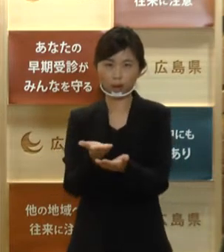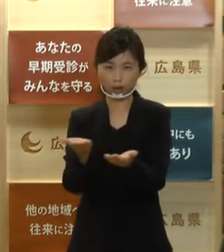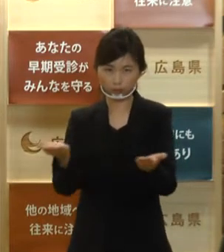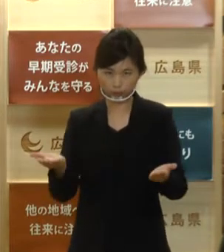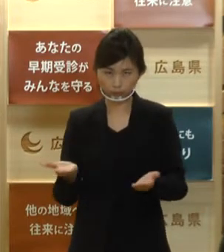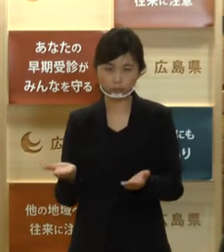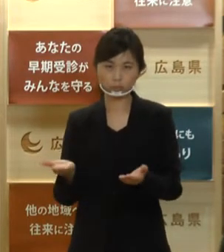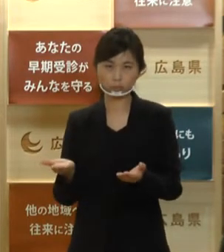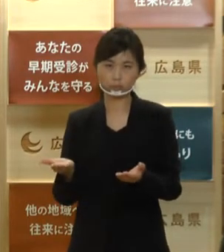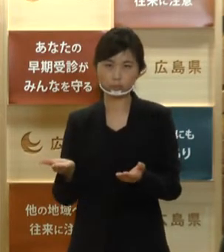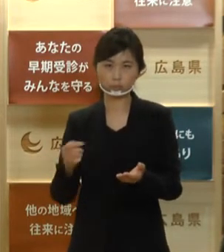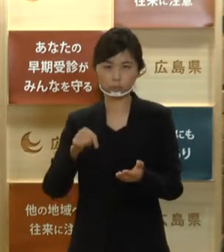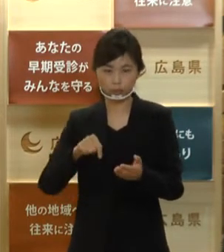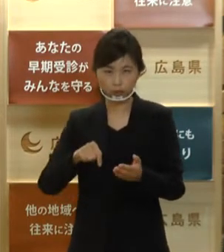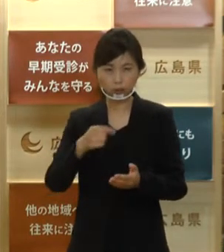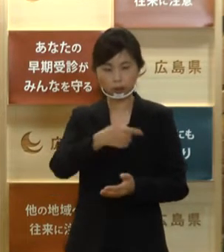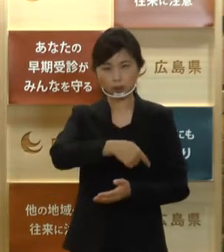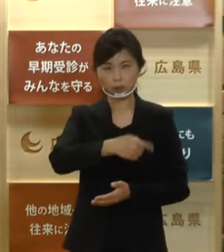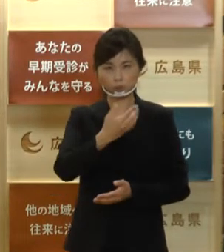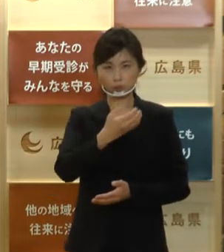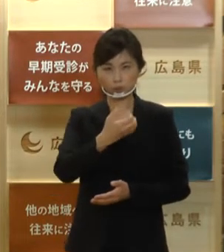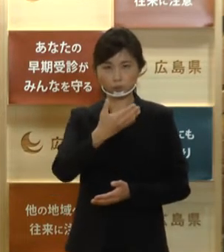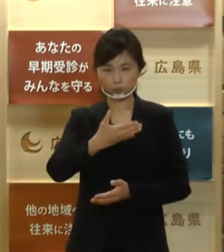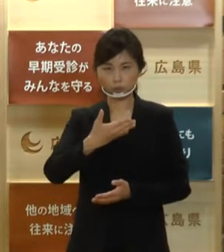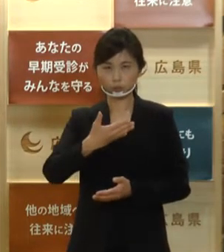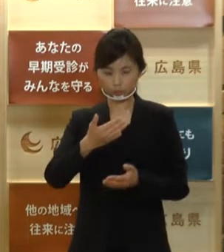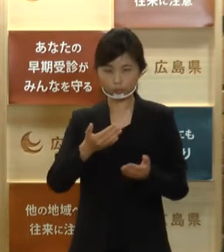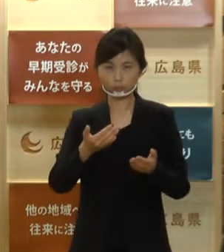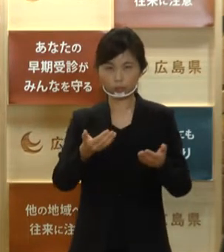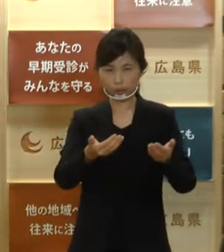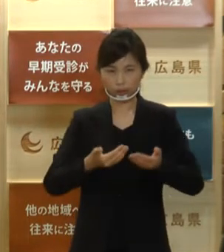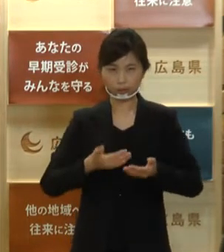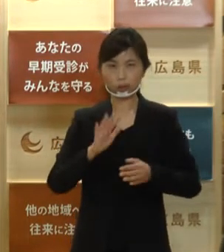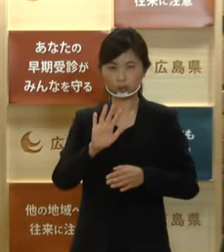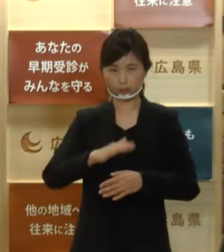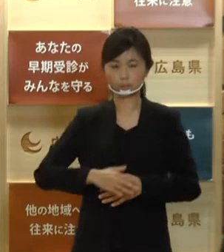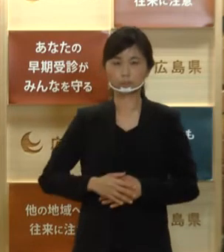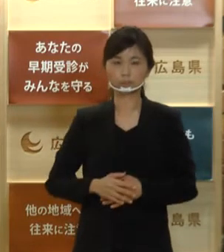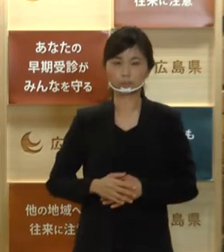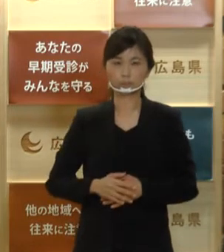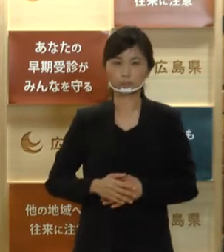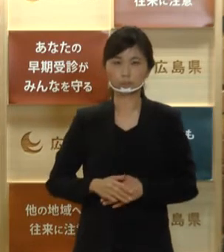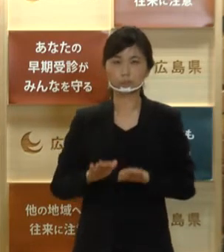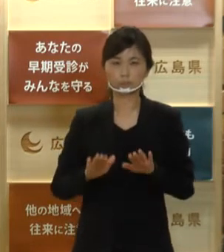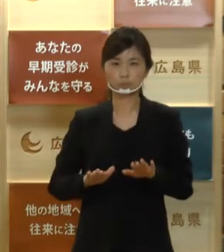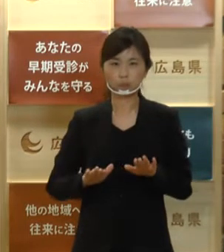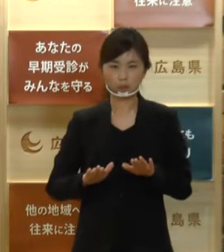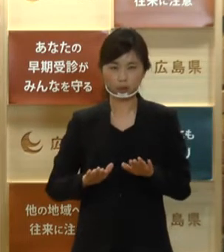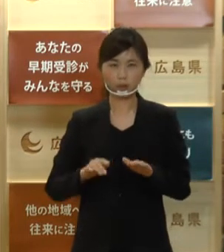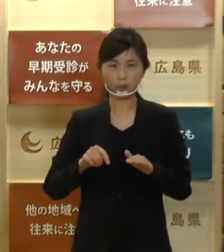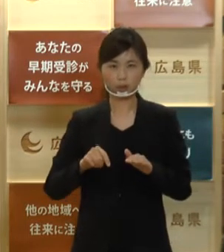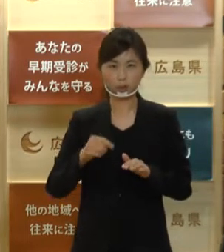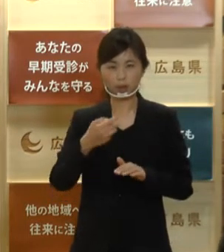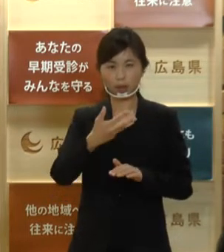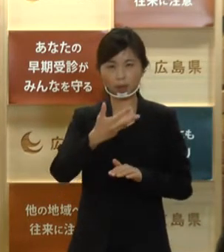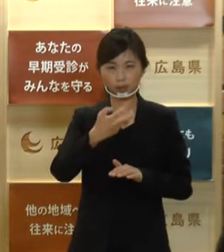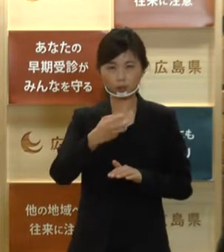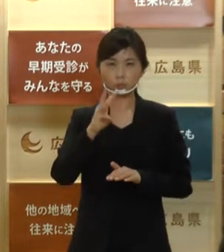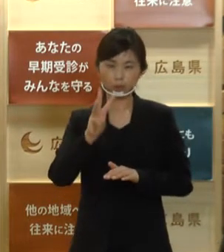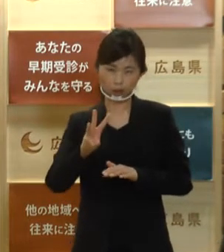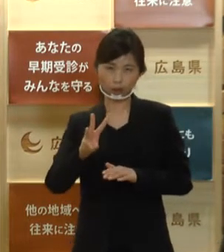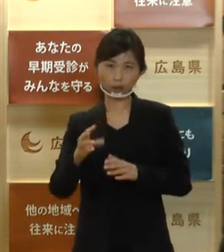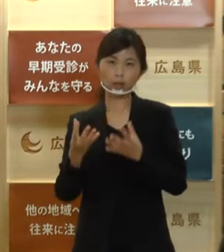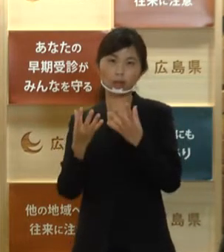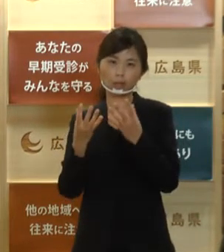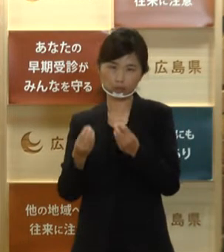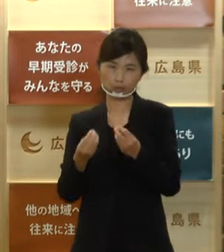のうち199件体のご提出がありました。現時点で83件体の検査が終了しておりまして、